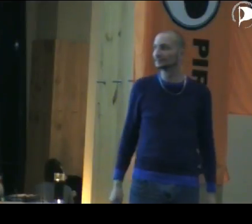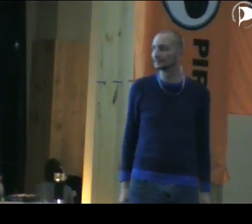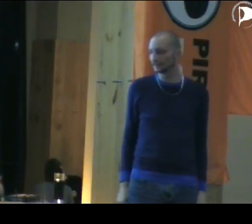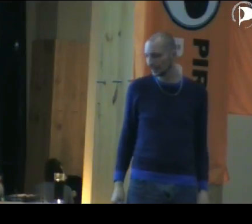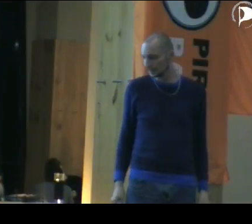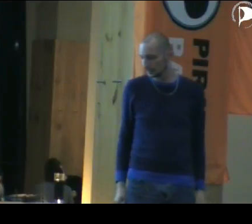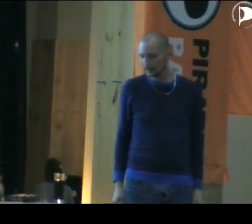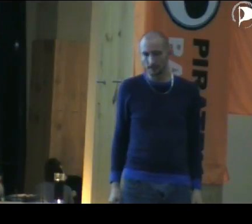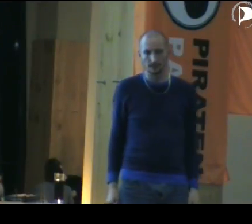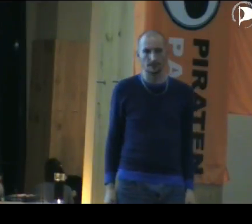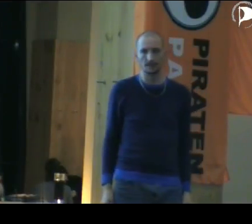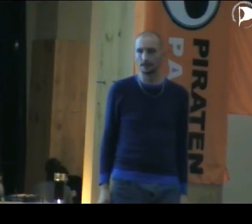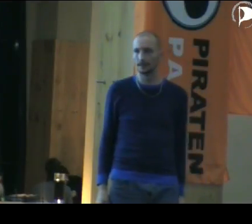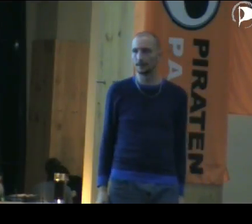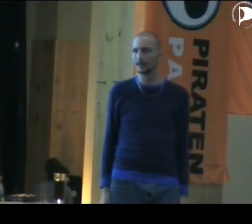aus